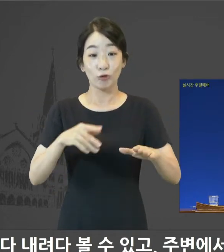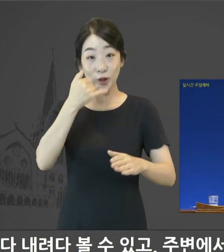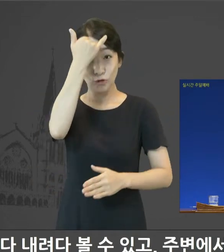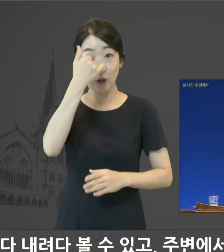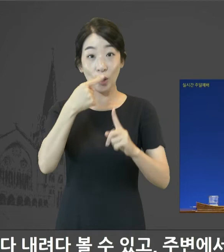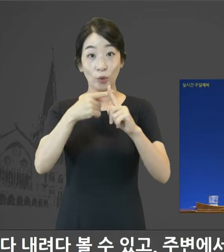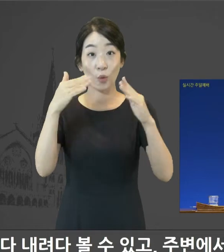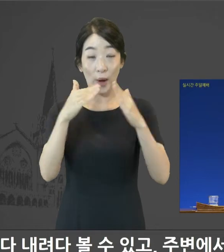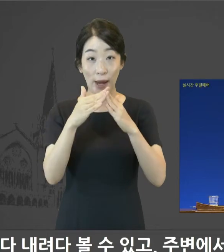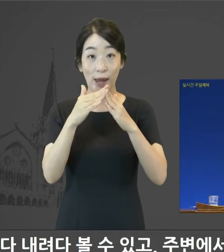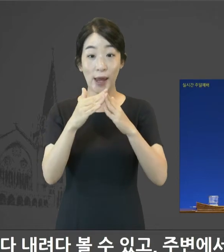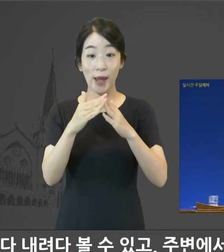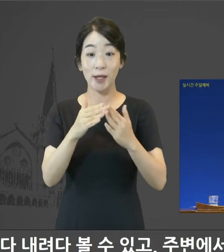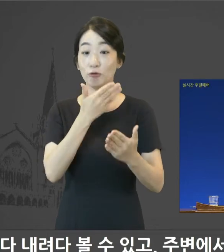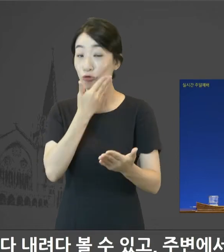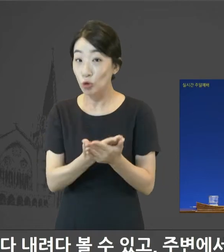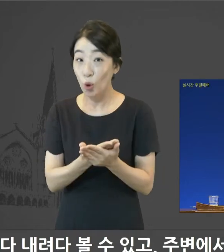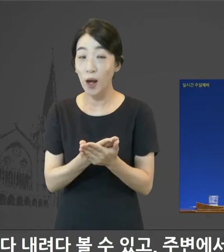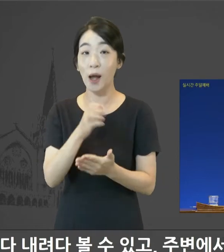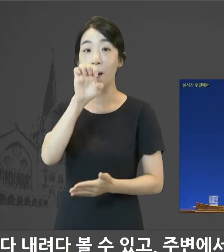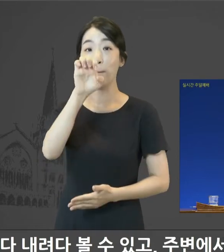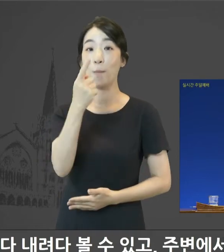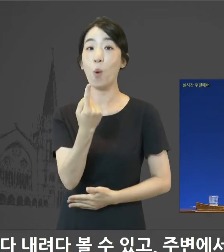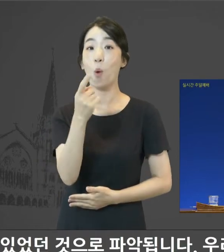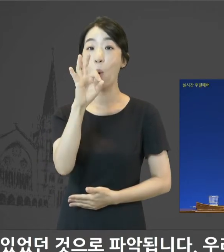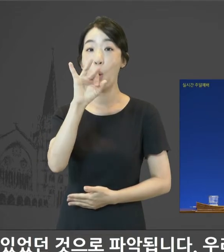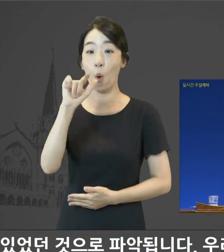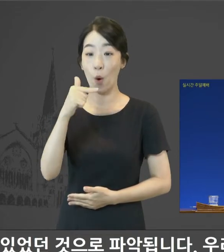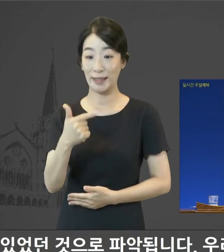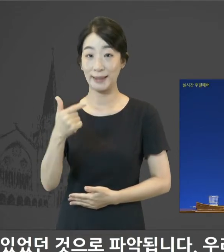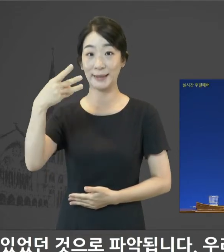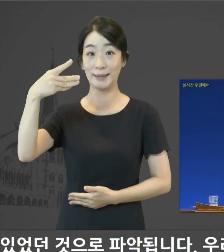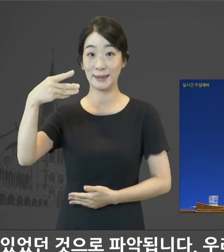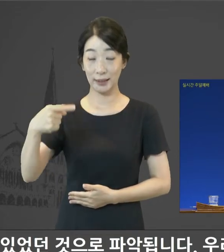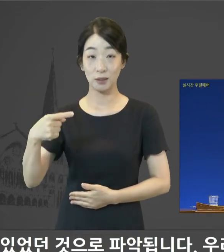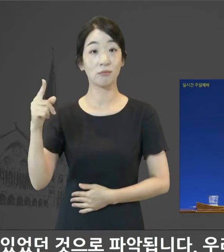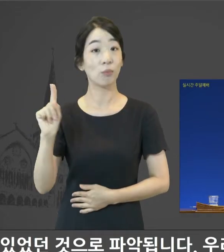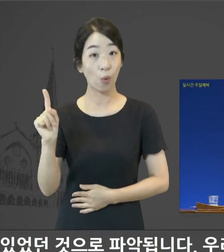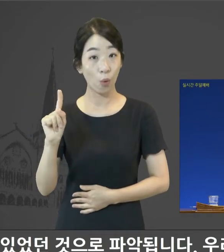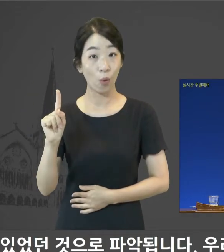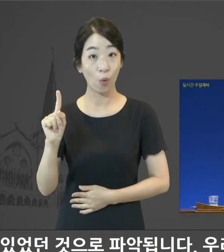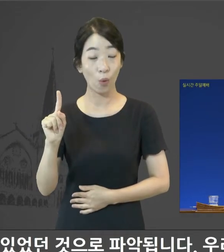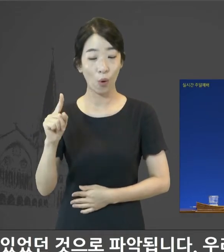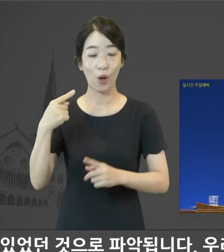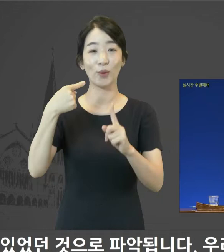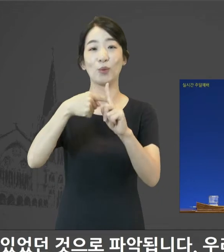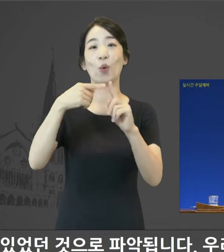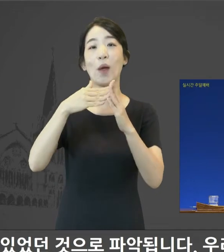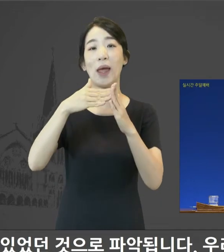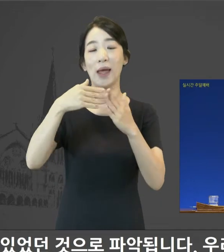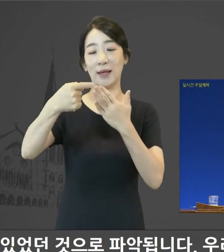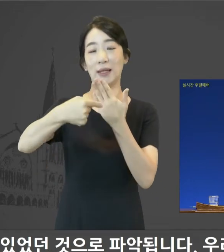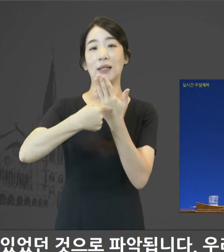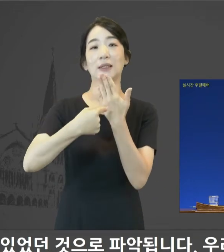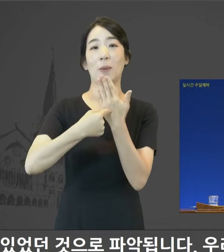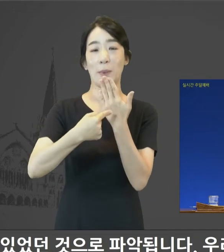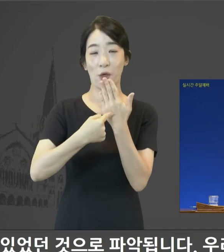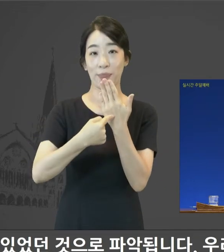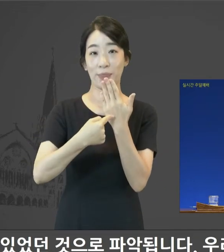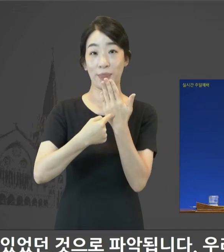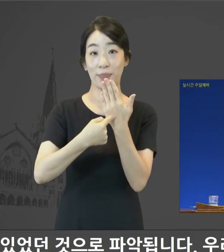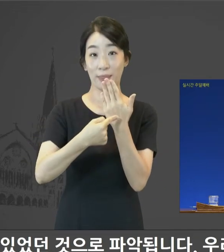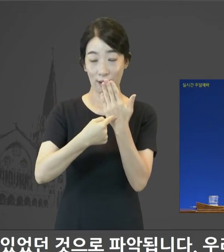건물적인 포인트는 제 주관적인 생각에는 교회당 전면이라고 생각합니다. 교회당 전면이